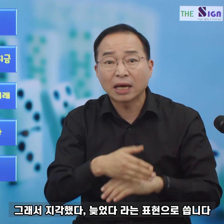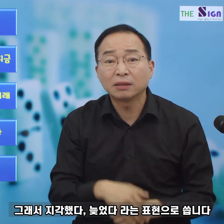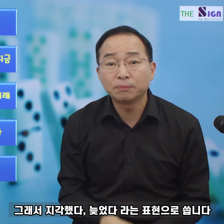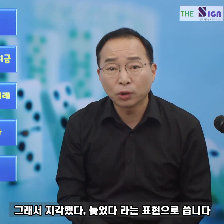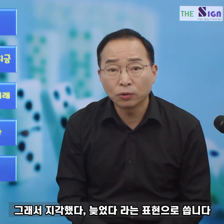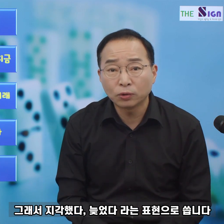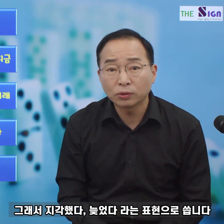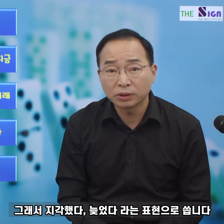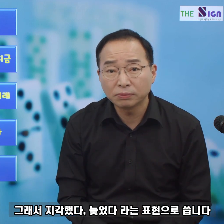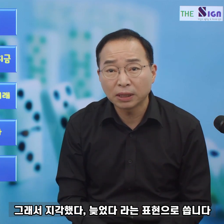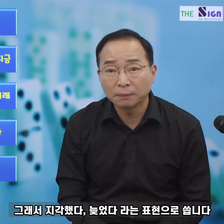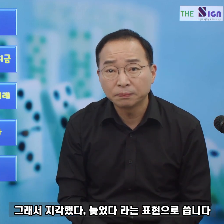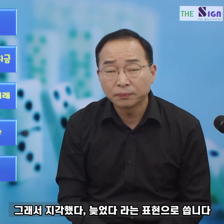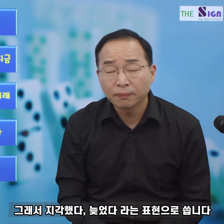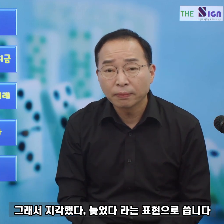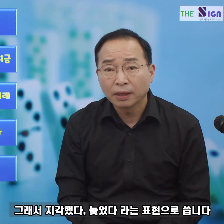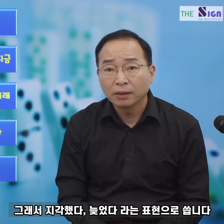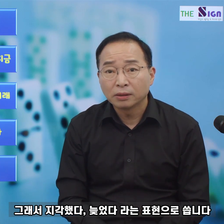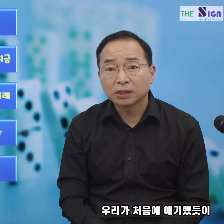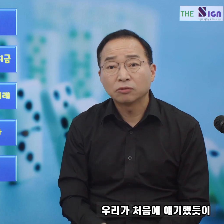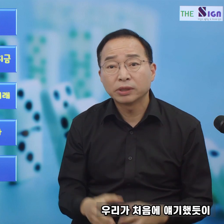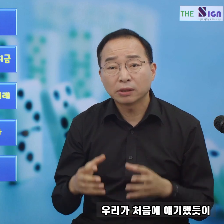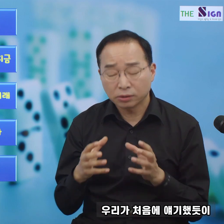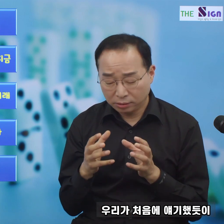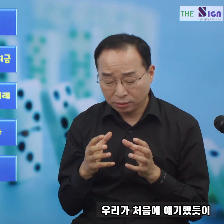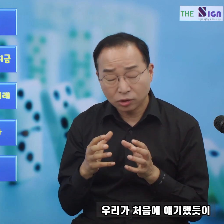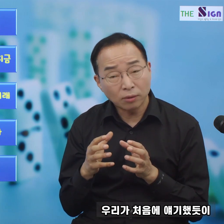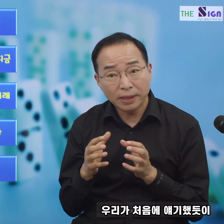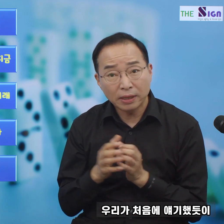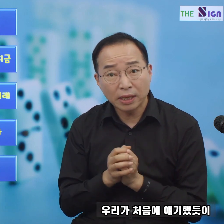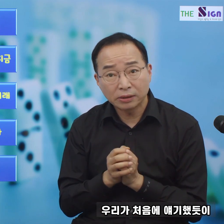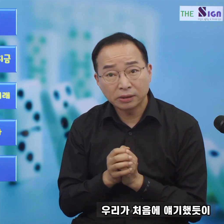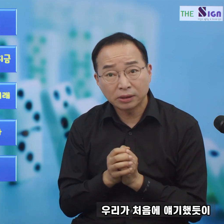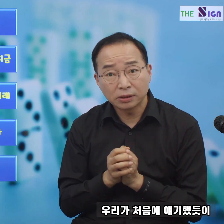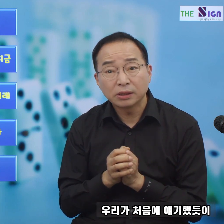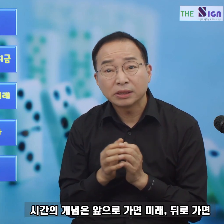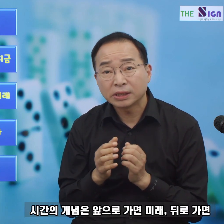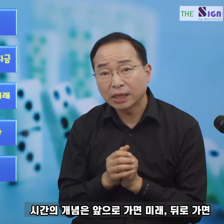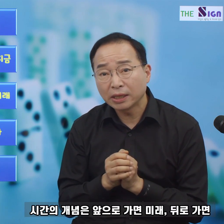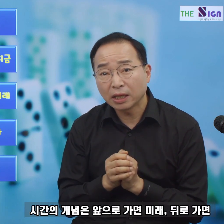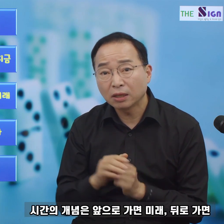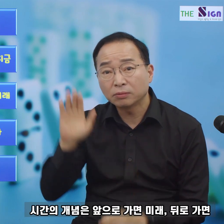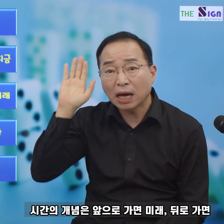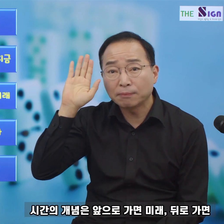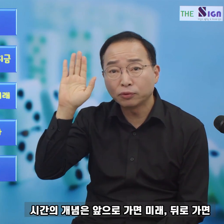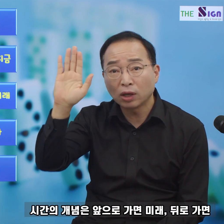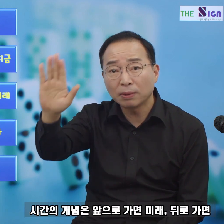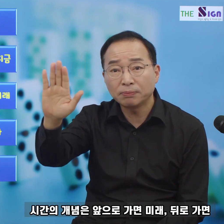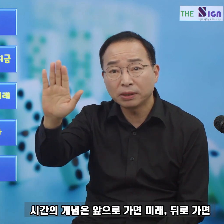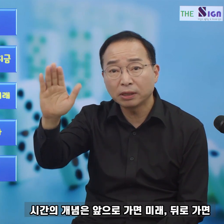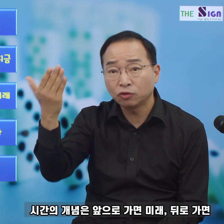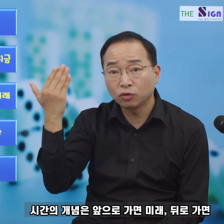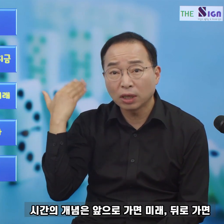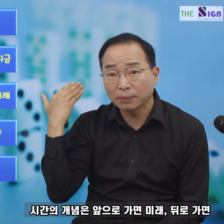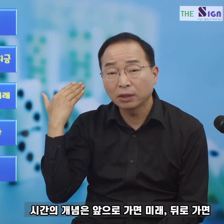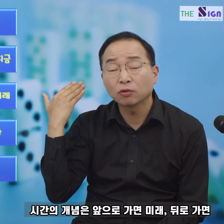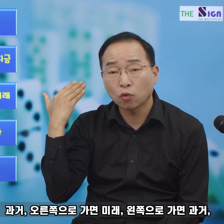늦었다라는 표현으로 씁니다. 자, 우리가 처음에 얘기했듯이 시간의 개념은 앞으로 가면 미래, 뒤로 가면